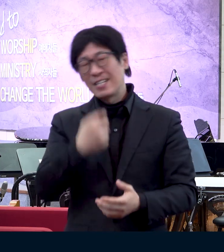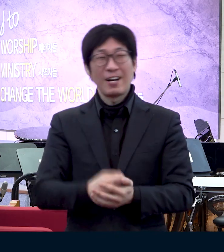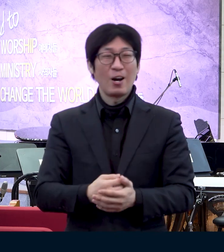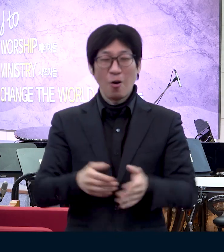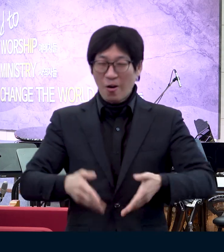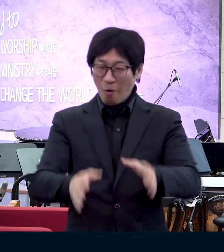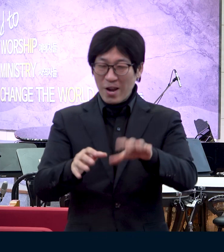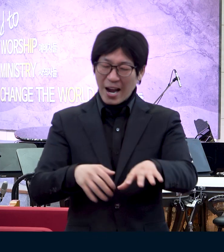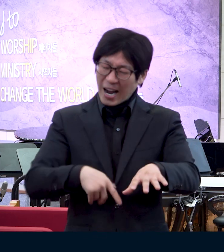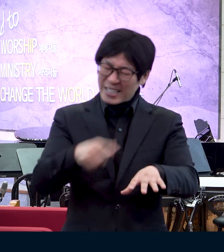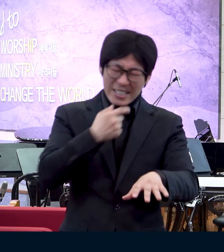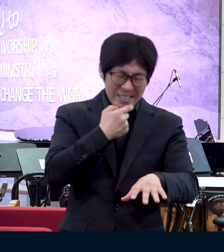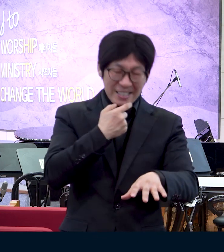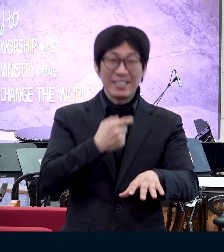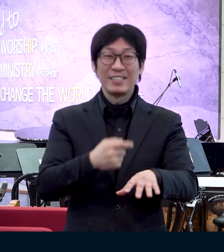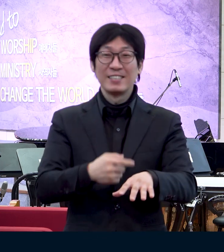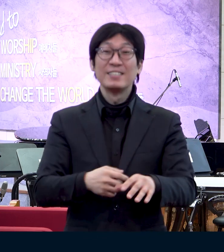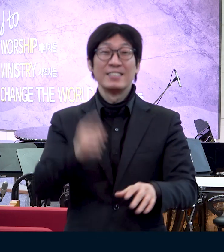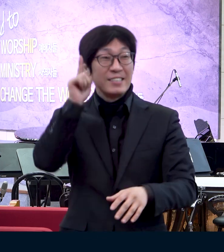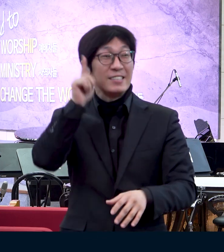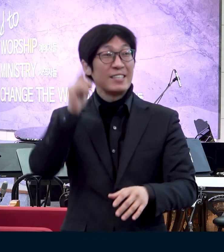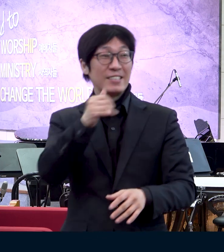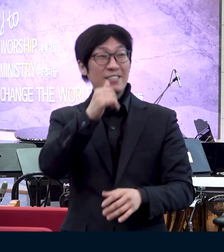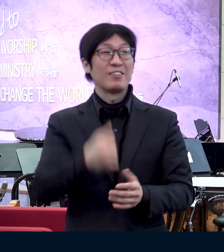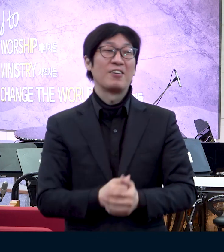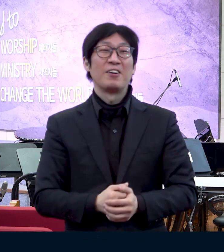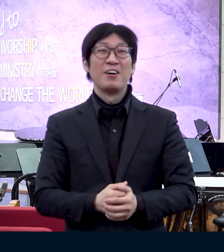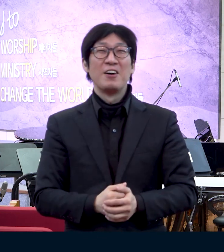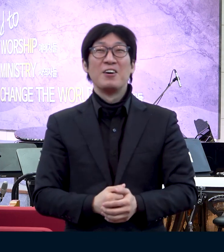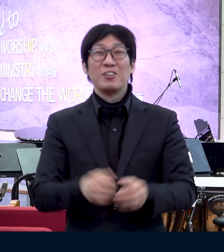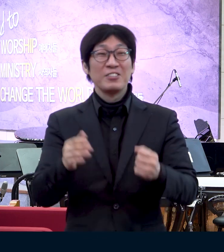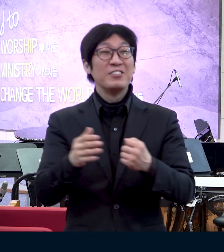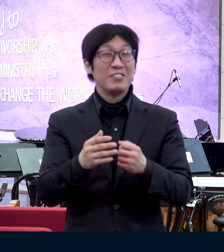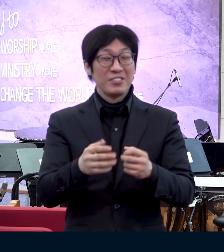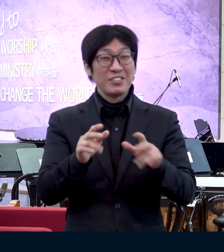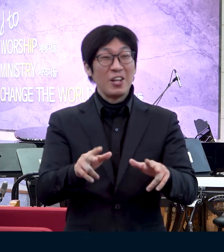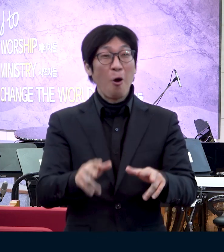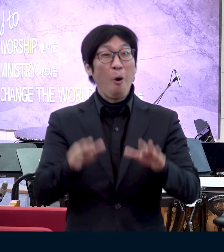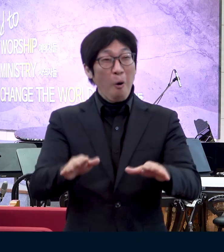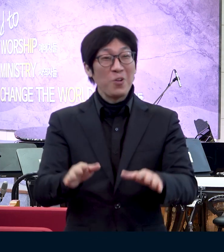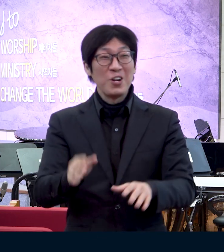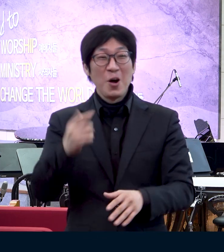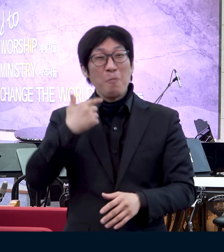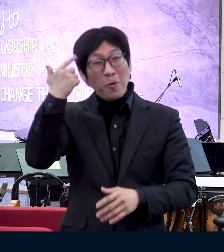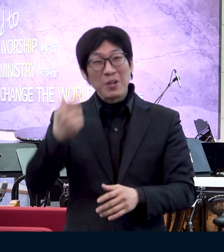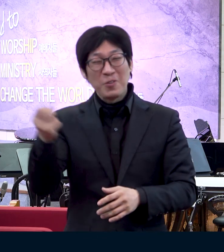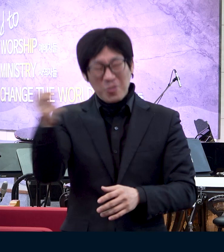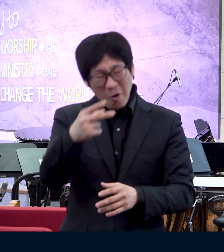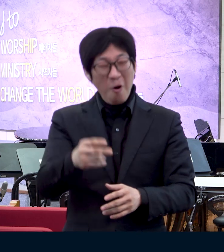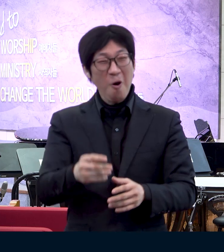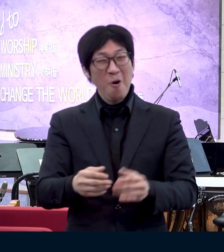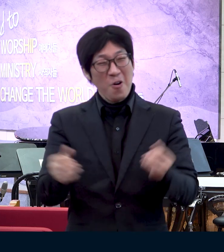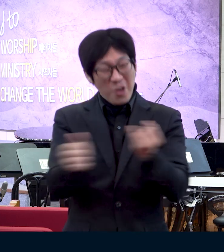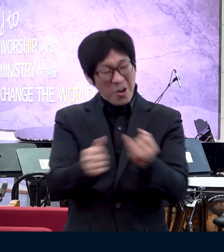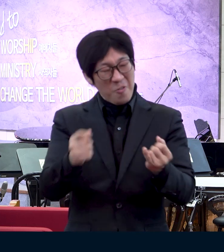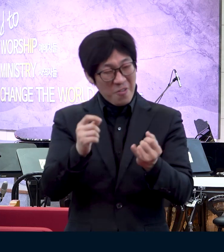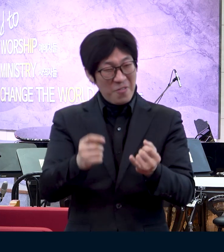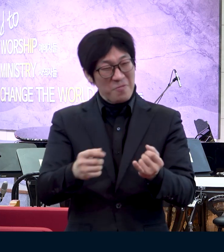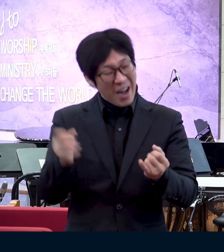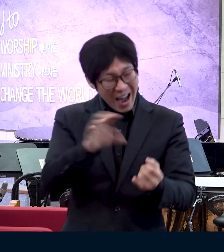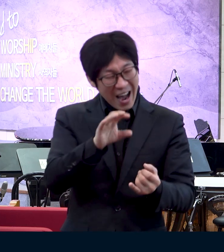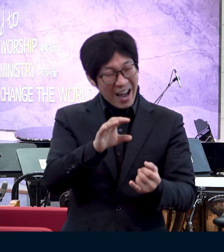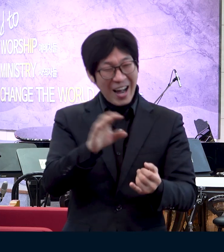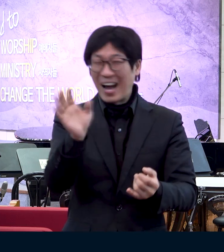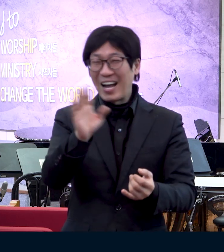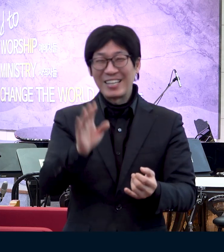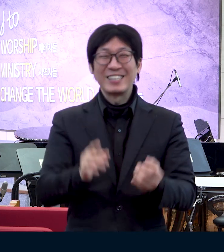그래서 정말 스트레스 받는데 그런데 여기 예배 시간에 설교를 통해서 목사까지 그런 얘기 했어야 되겠습니까? 그래서